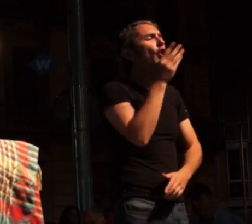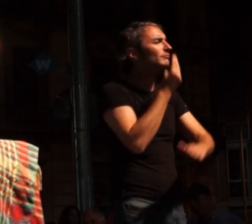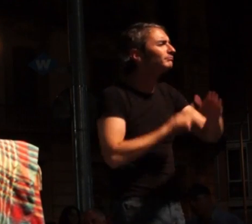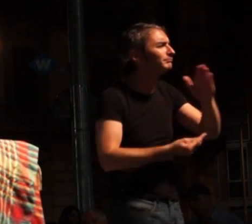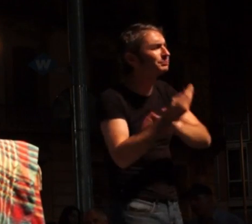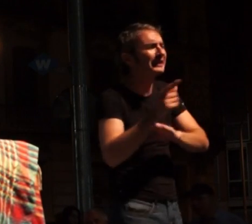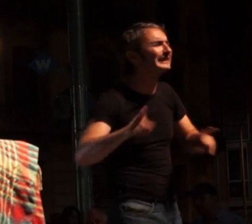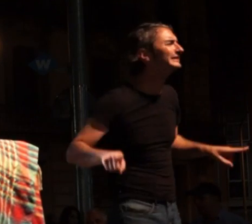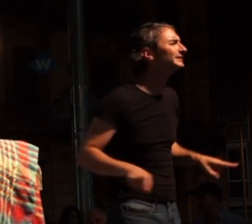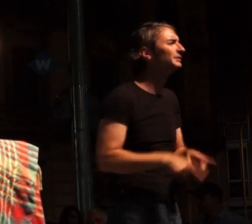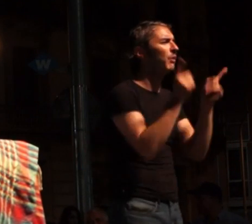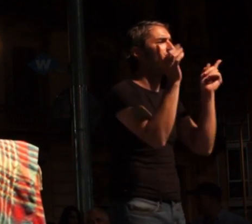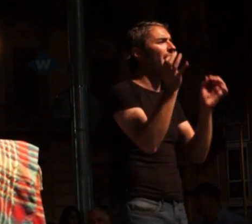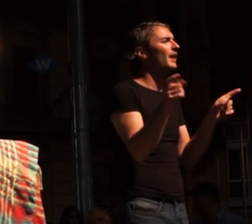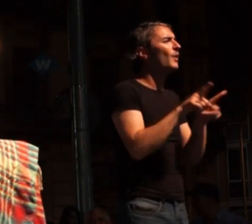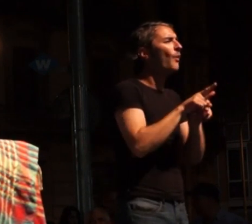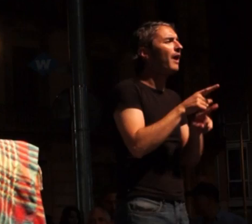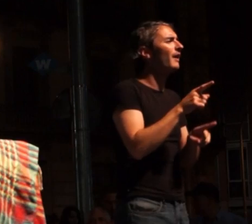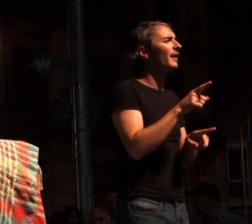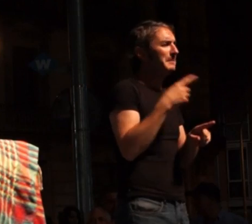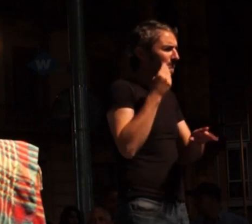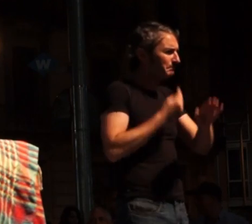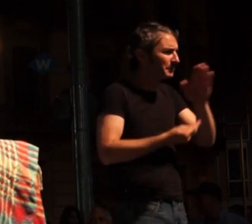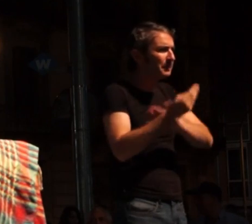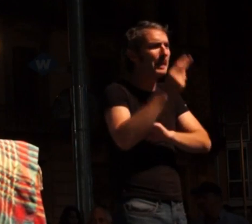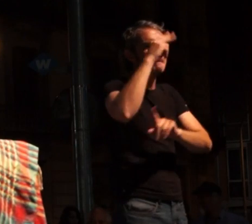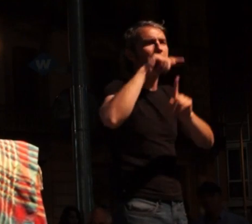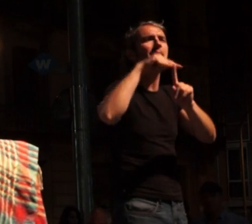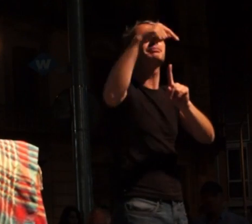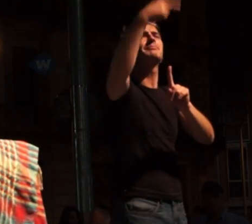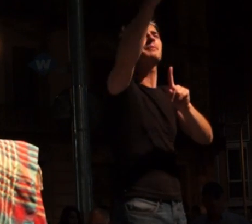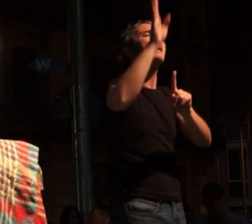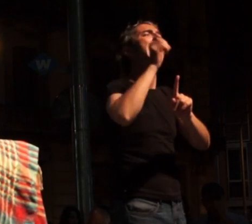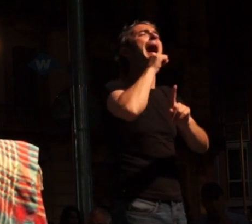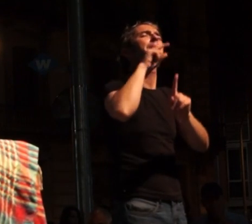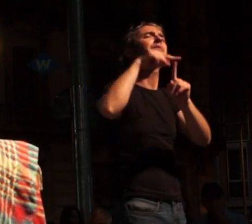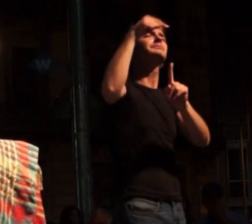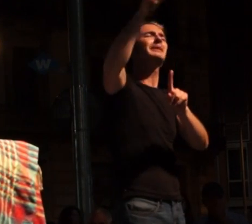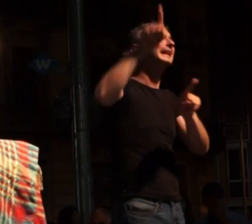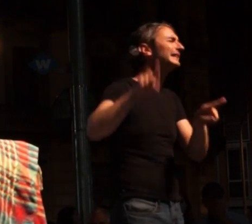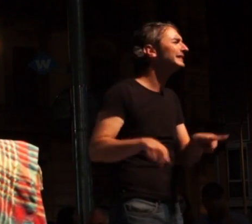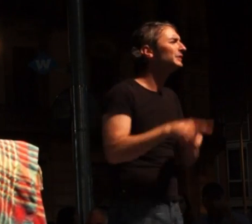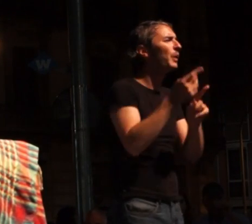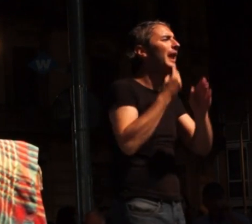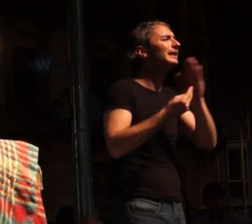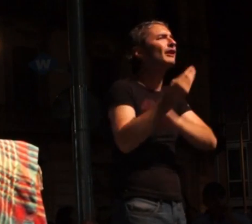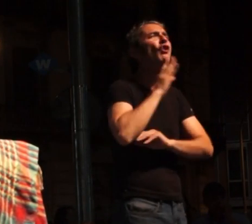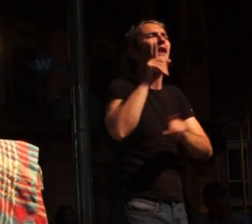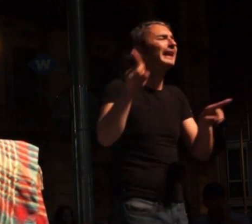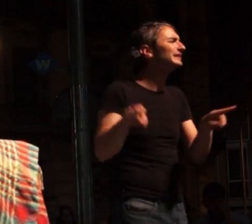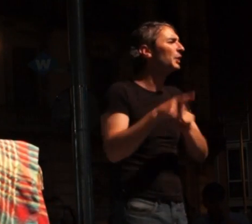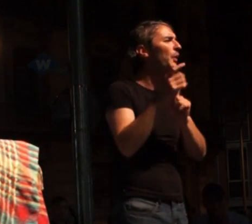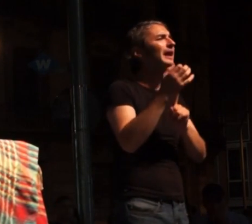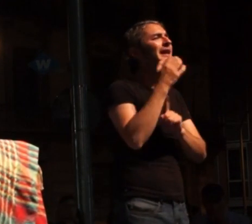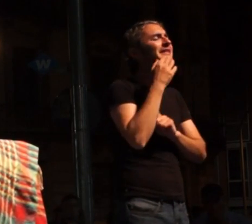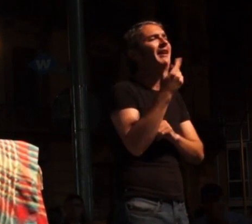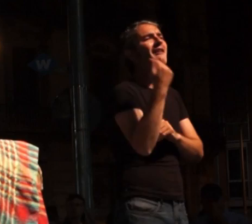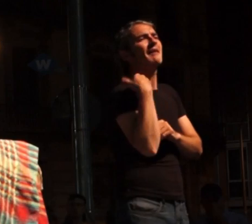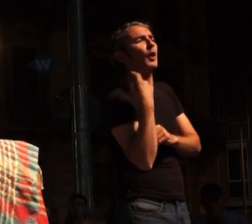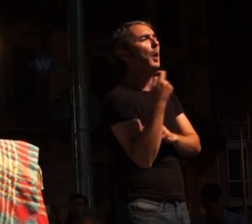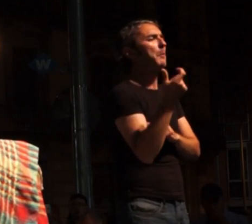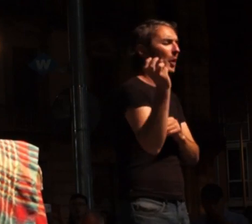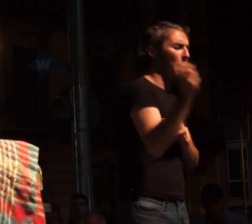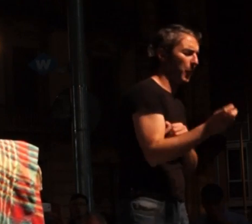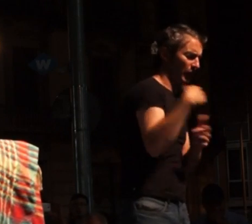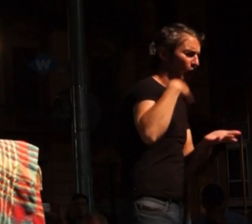nascut, independentment d'on hagin nascut els seus pares o les seves àvies, independentment de si fa poc o molt que